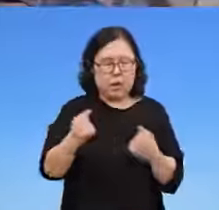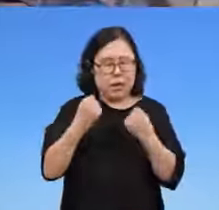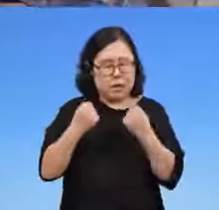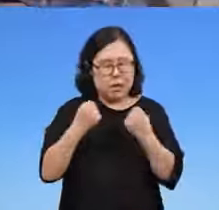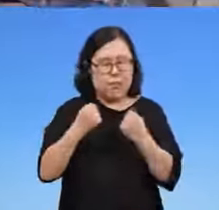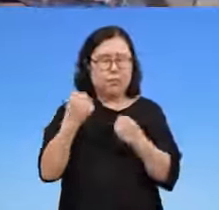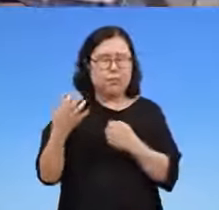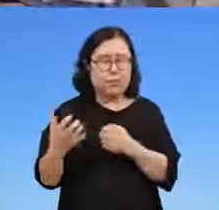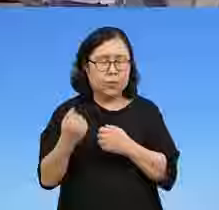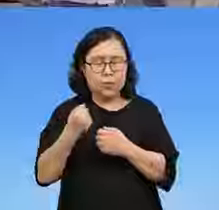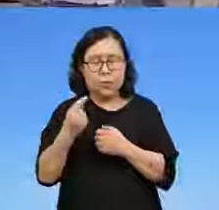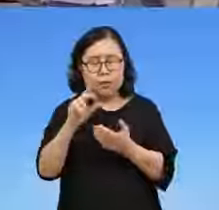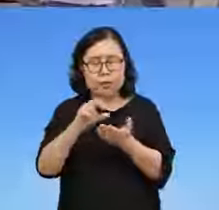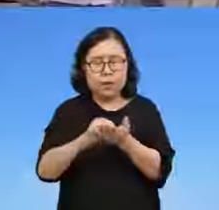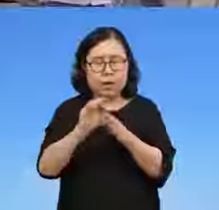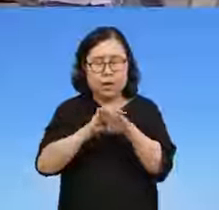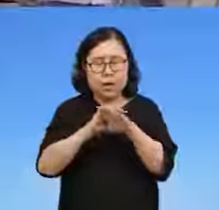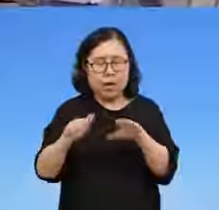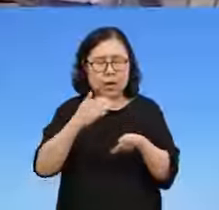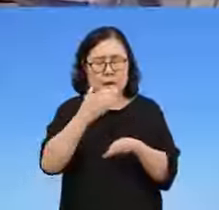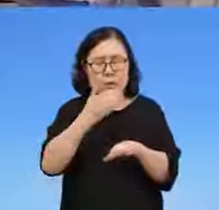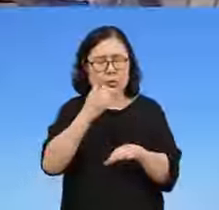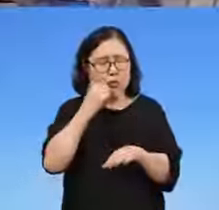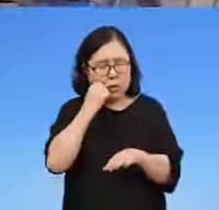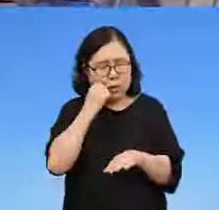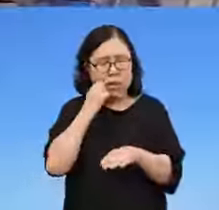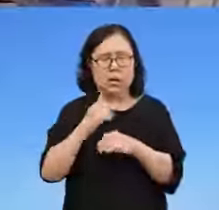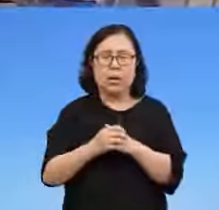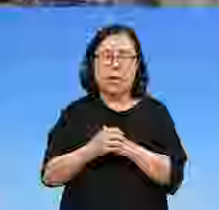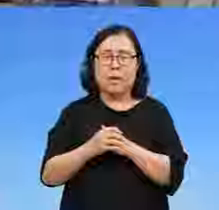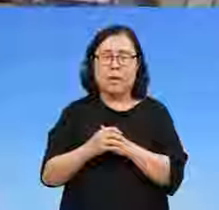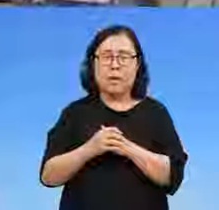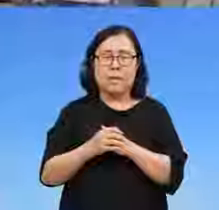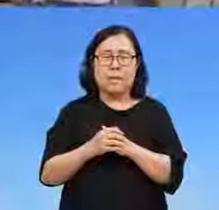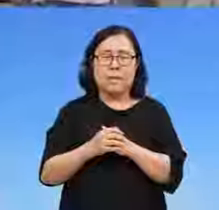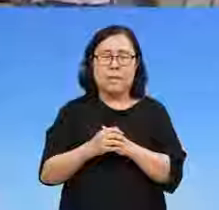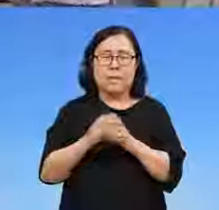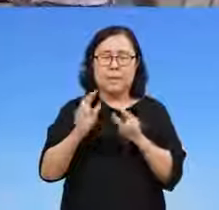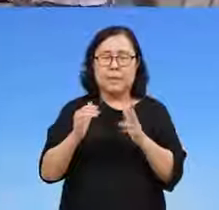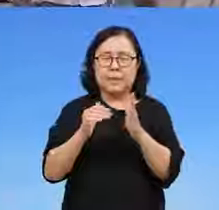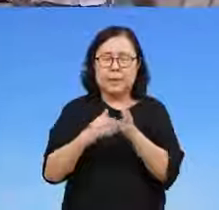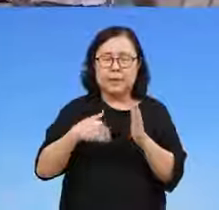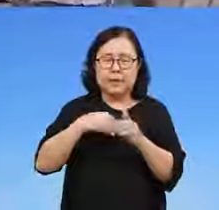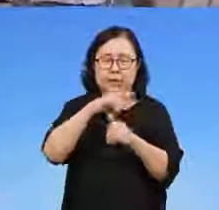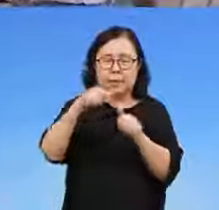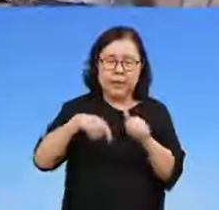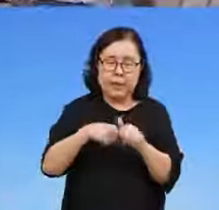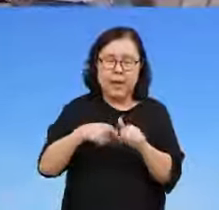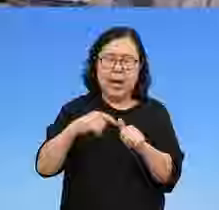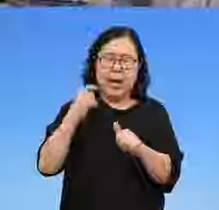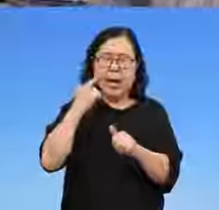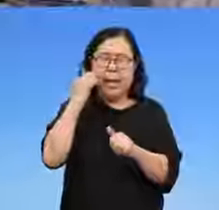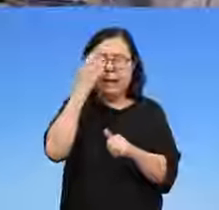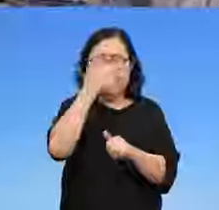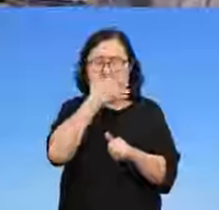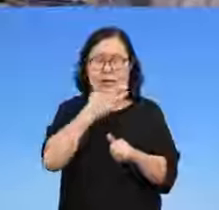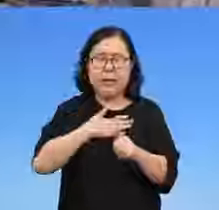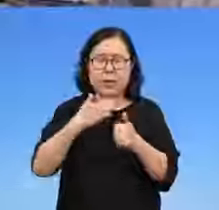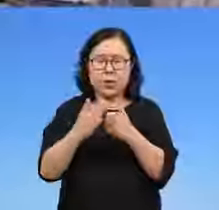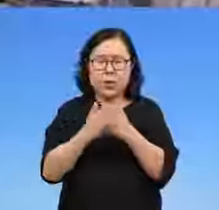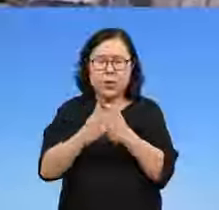우리 힘으로는 아버지 문제를 해결할 수가 없었는데, 지금까지 내 주변에 이 아름다운 네